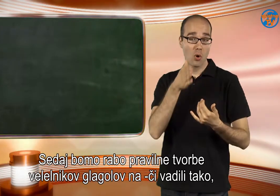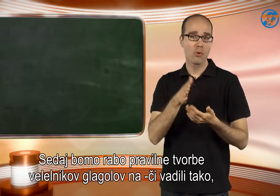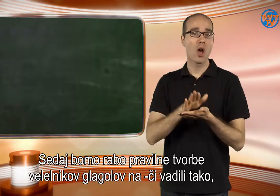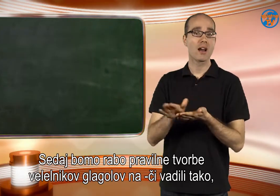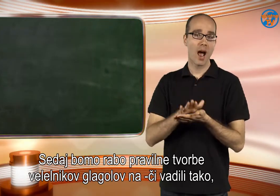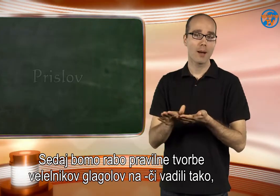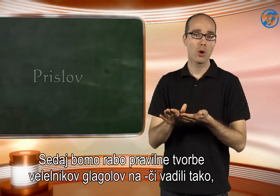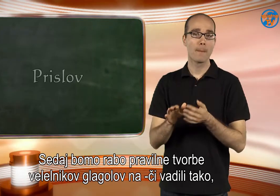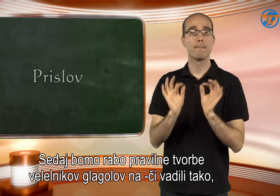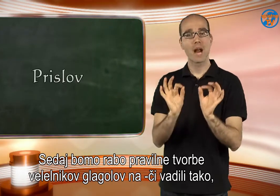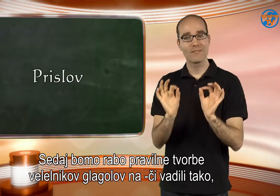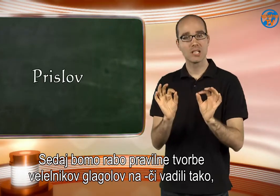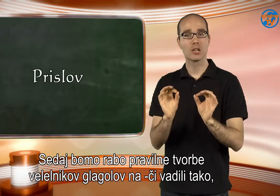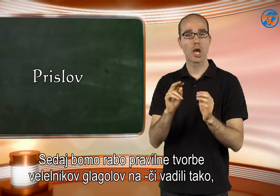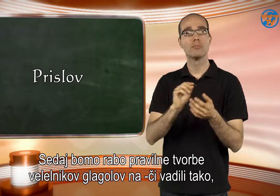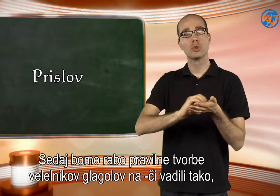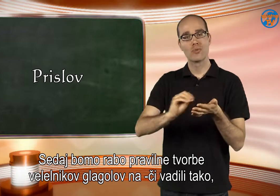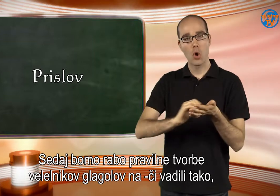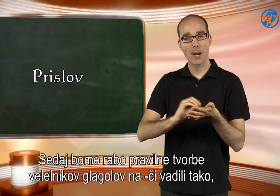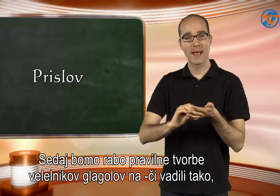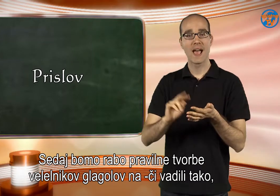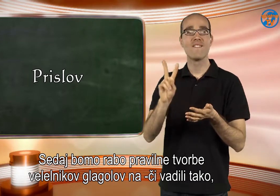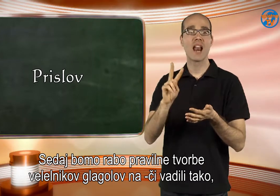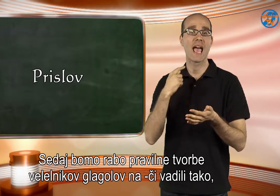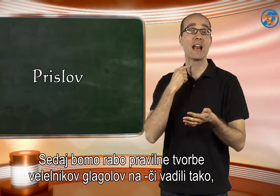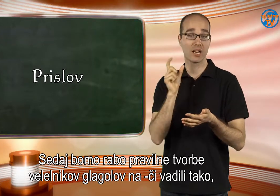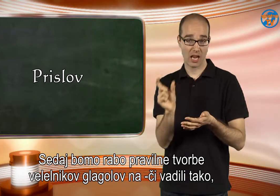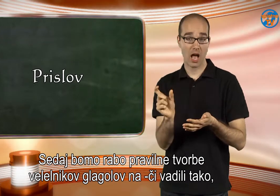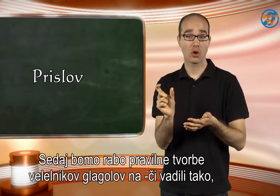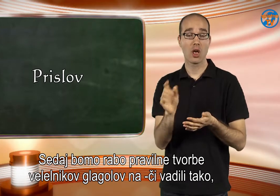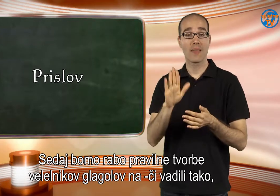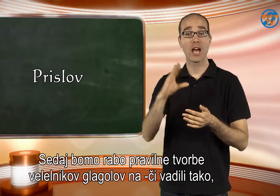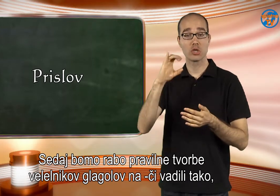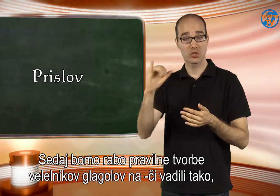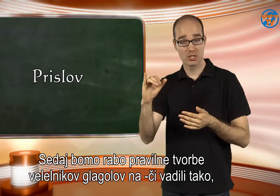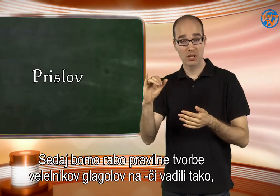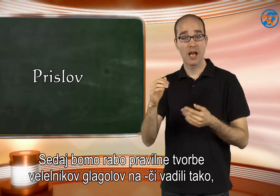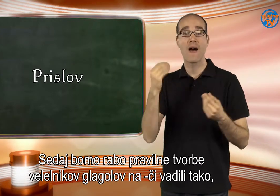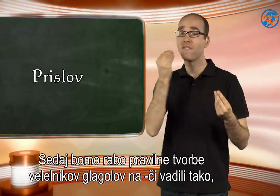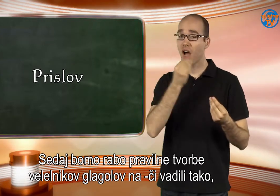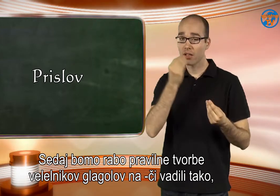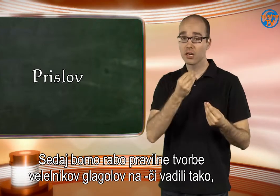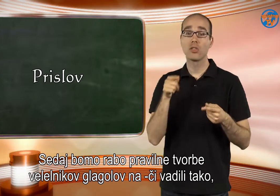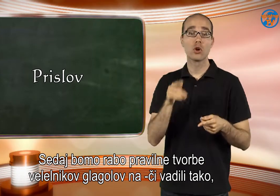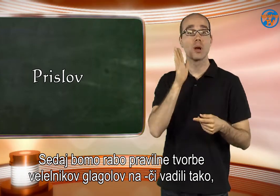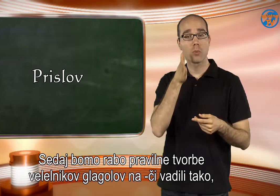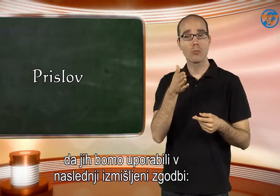Sedaj bomo rabo pravilne tvorbe velevnikov glagolov nači vadili tako, da jih bomo uporabili v naslednji